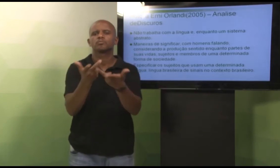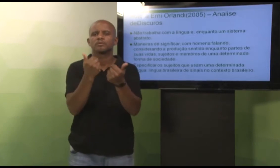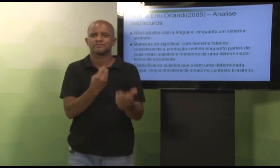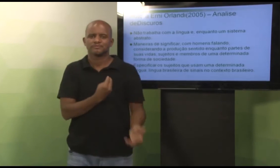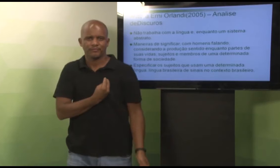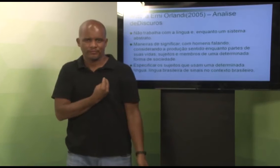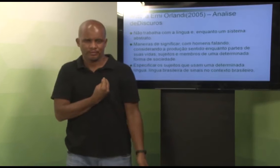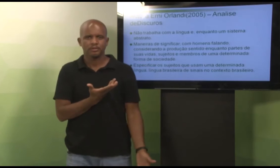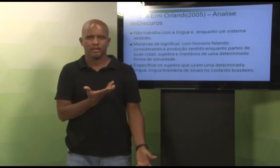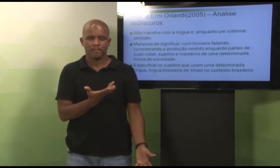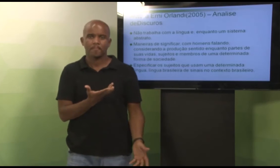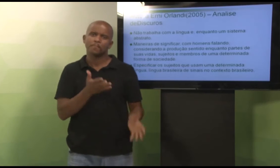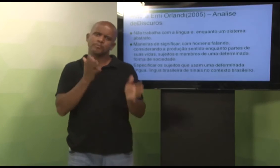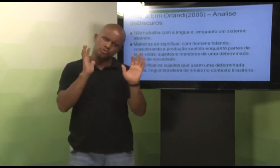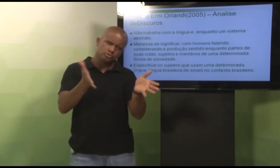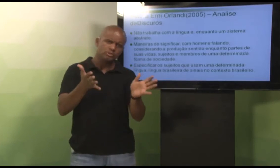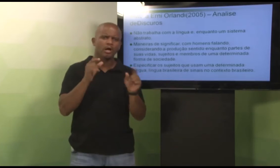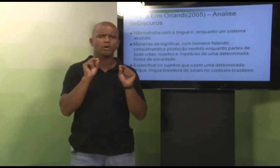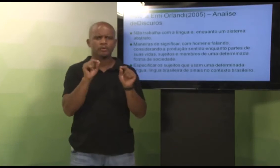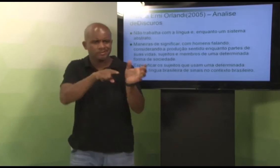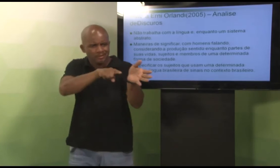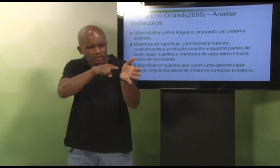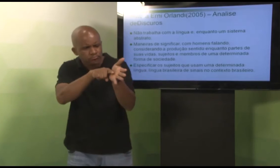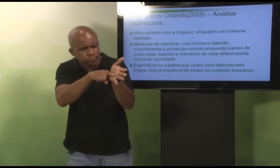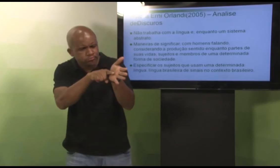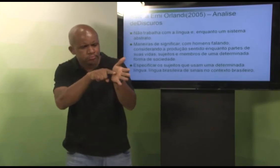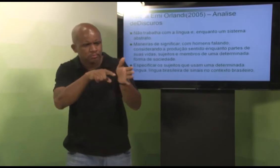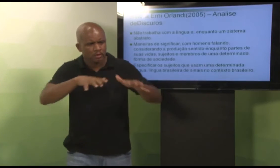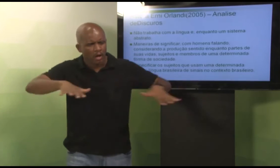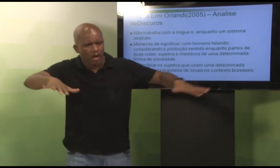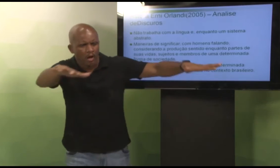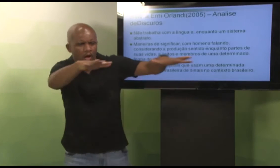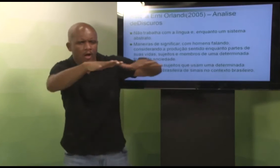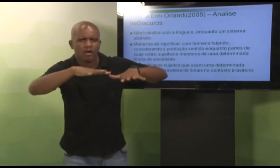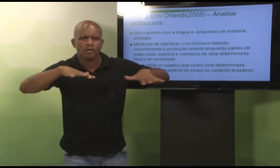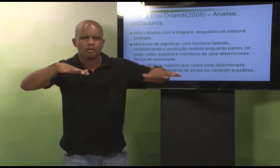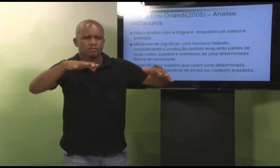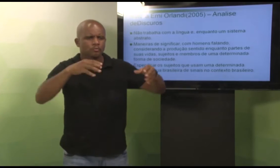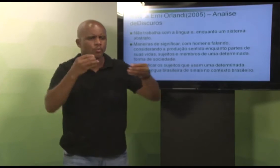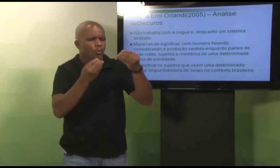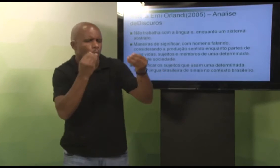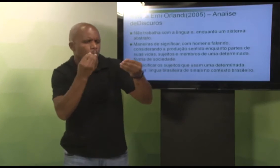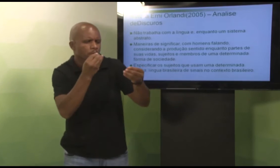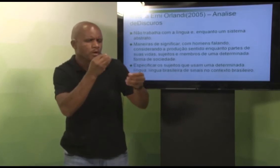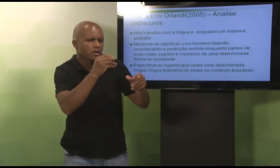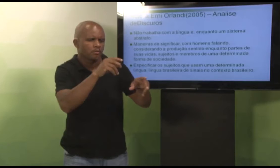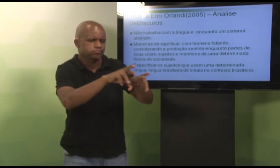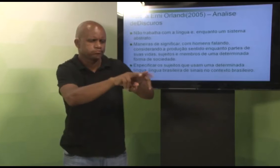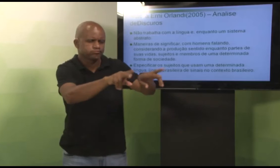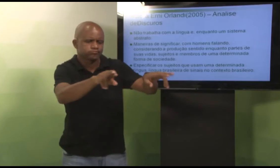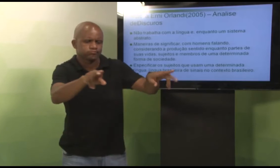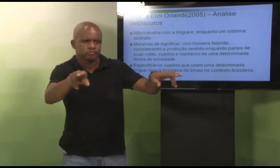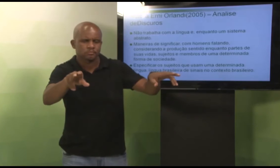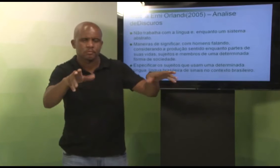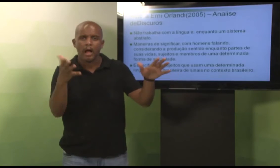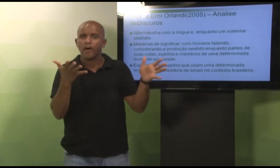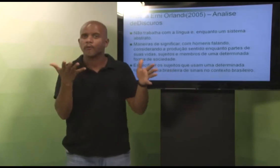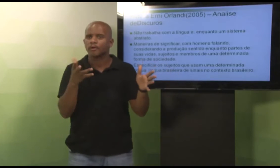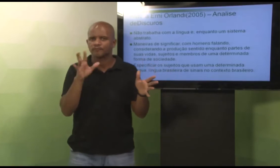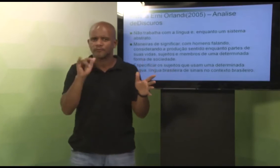subentendido e a partir da proposição de mudanças de forma a melhorar a vida desses sujeitos. Então, a